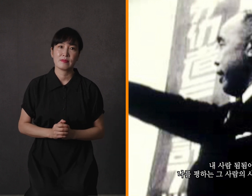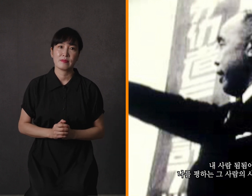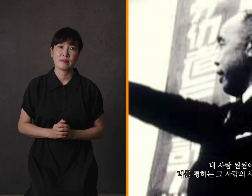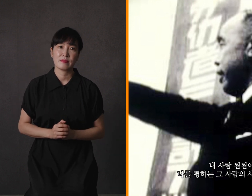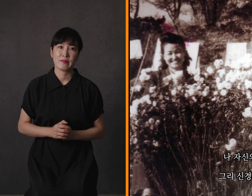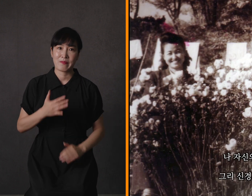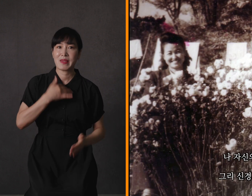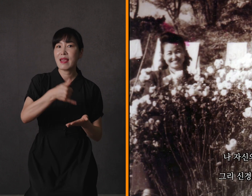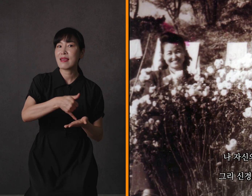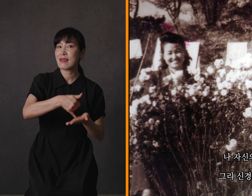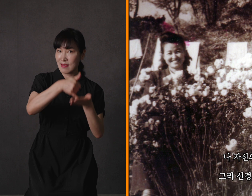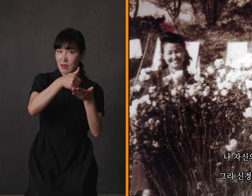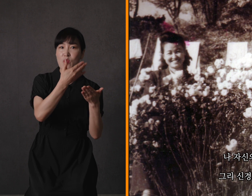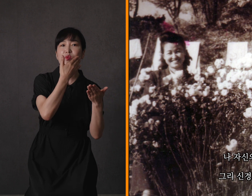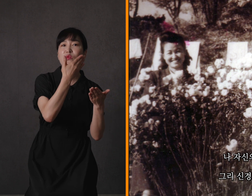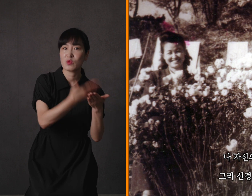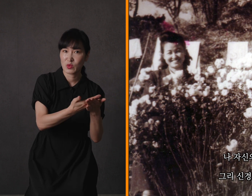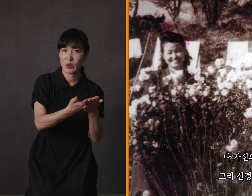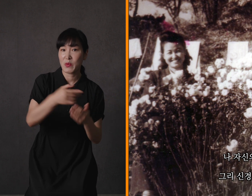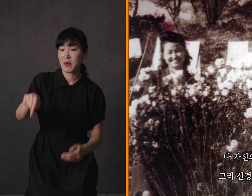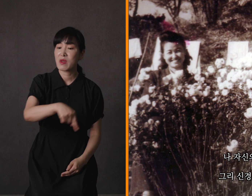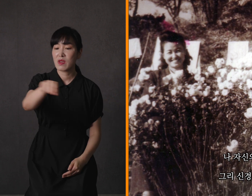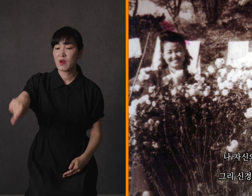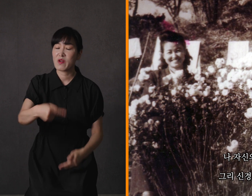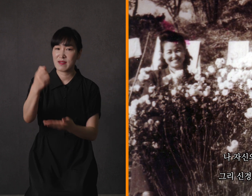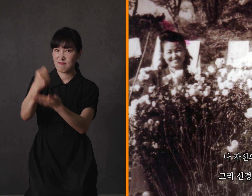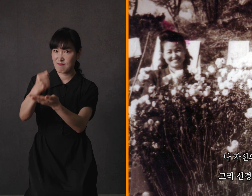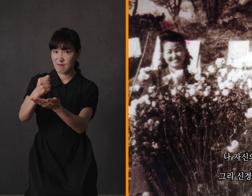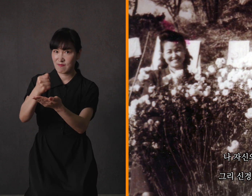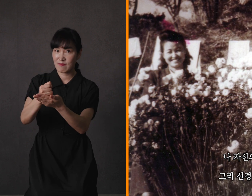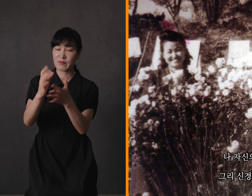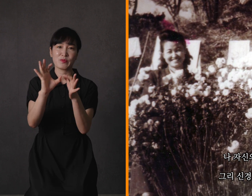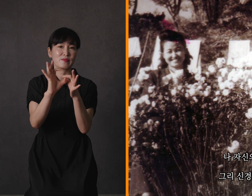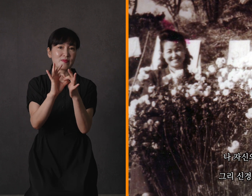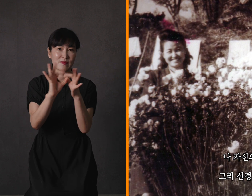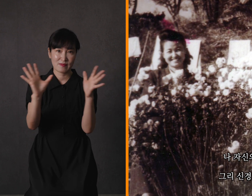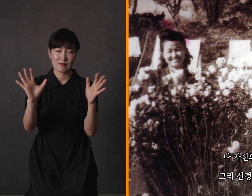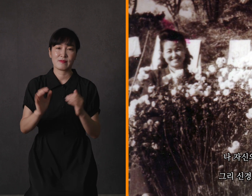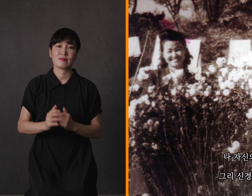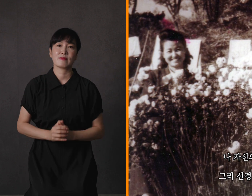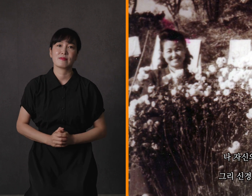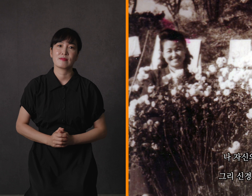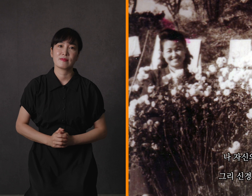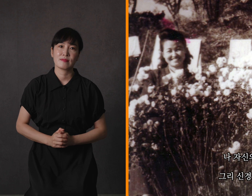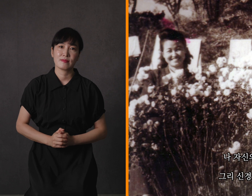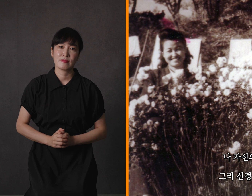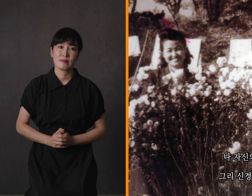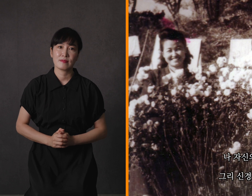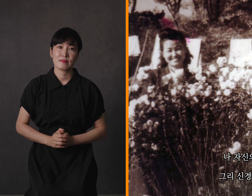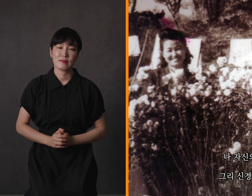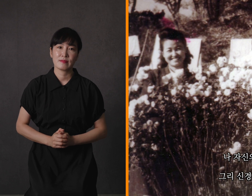하라. 나 자신의 정당성 여부가 문제이지 참새 떠들이에 입방하는 그리 신경 쓸